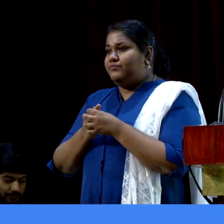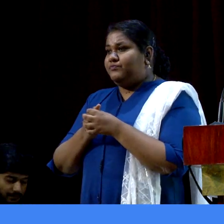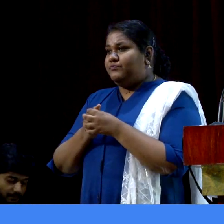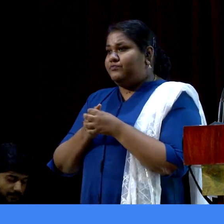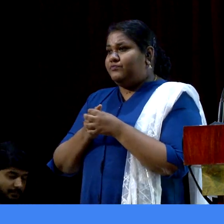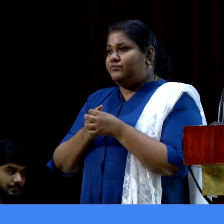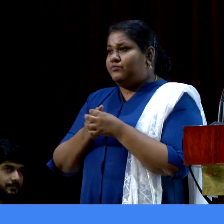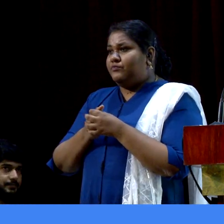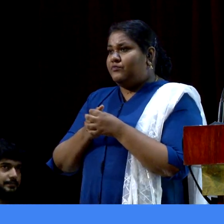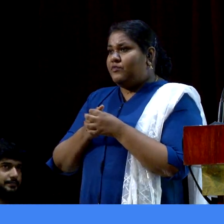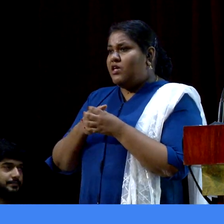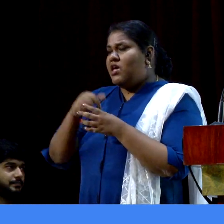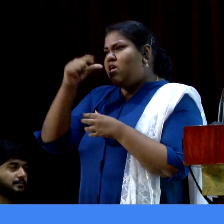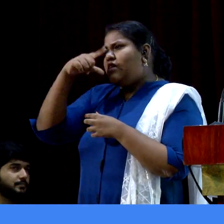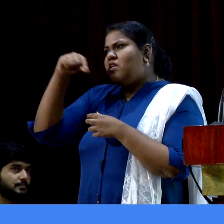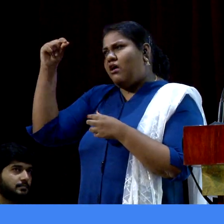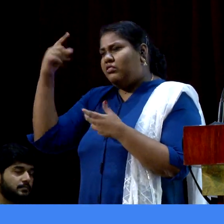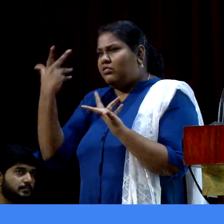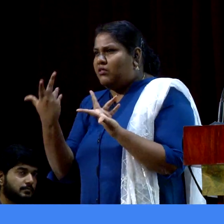திங்கட்கிழமை இரவு